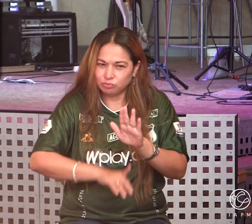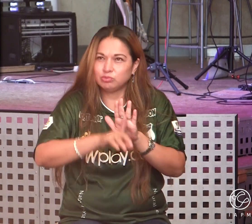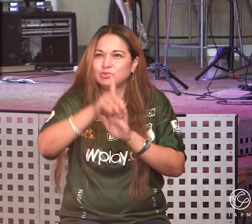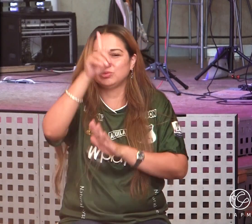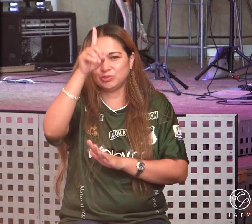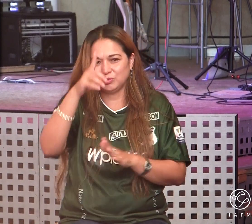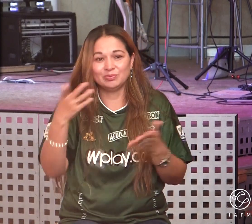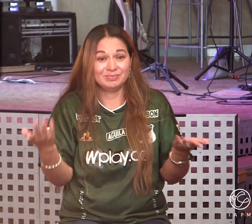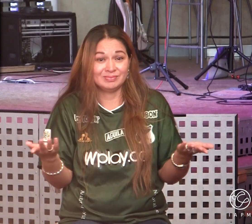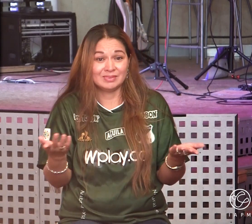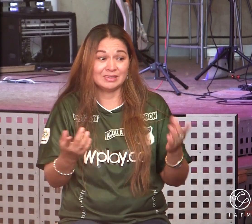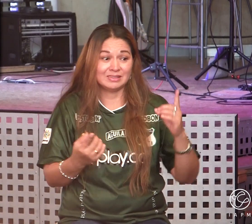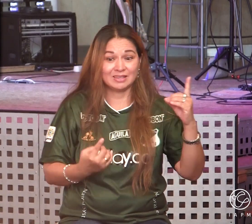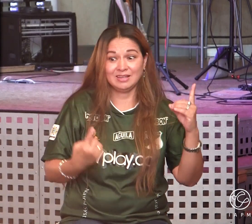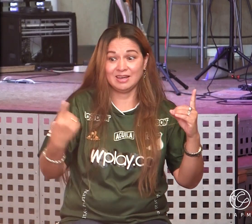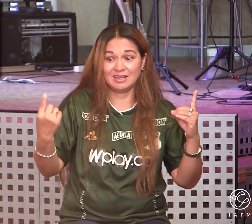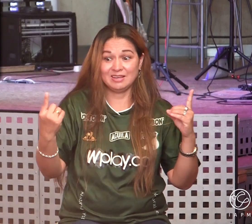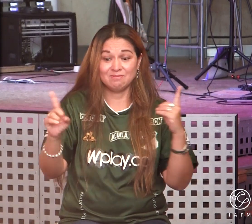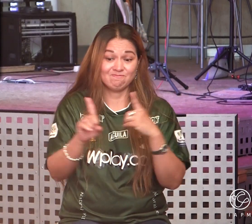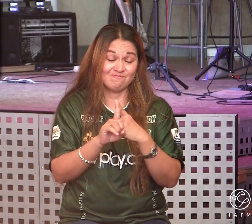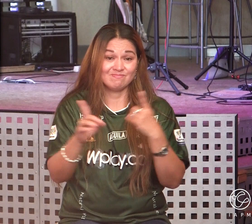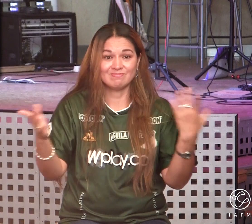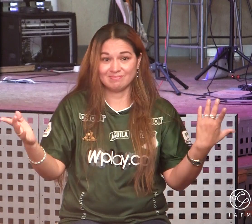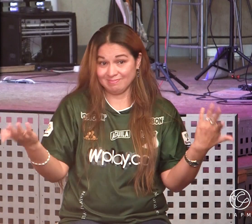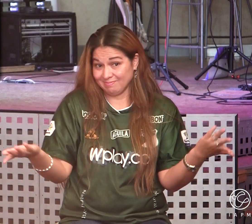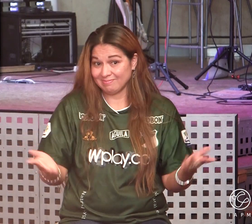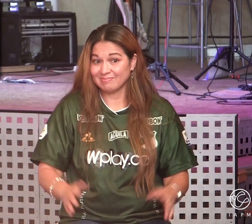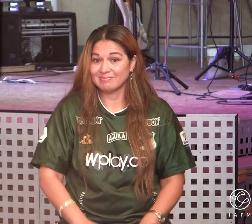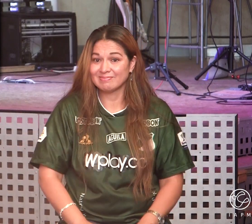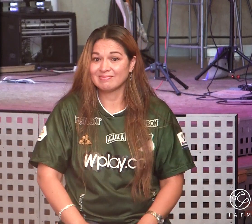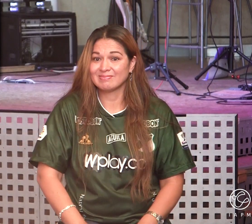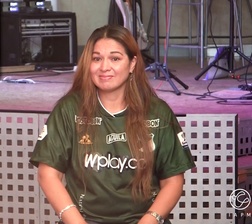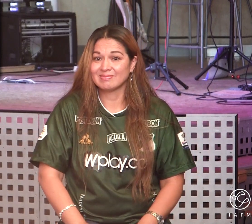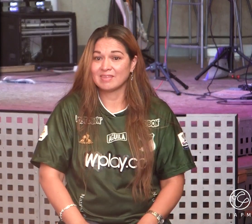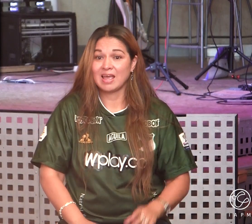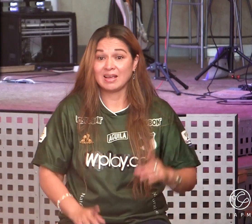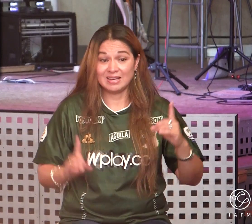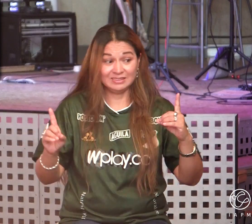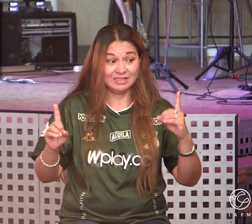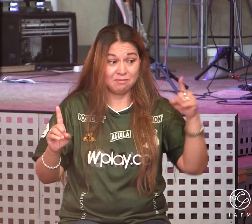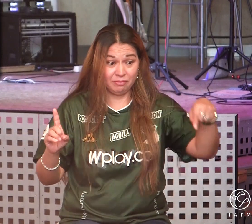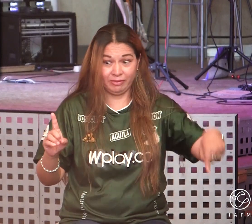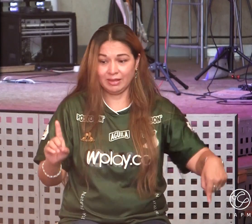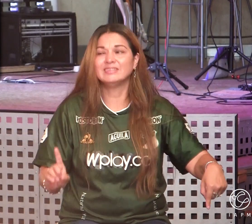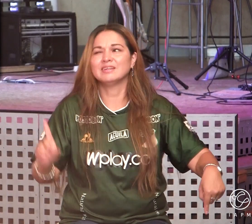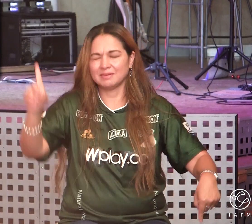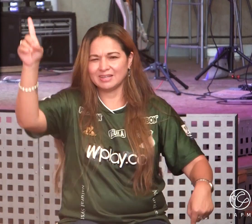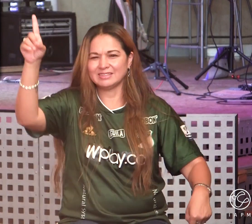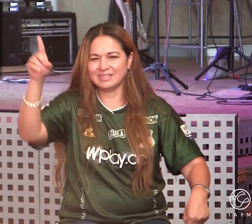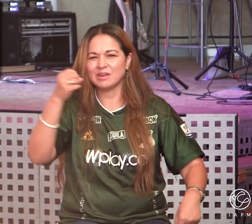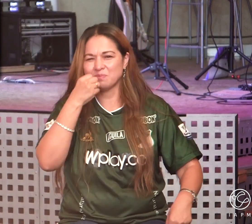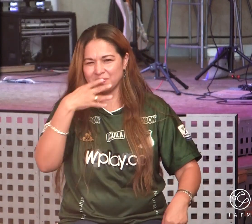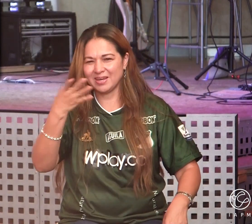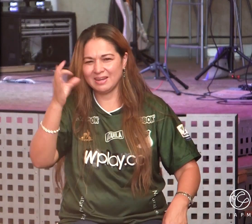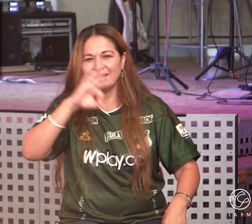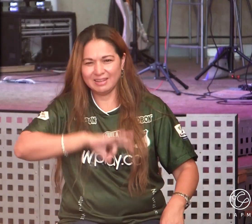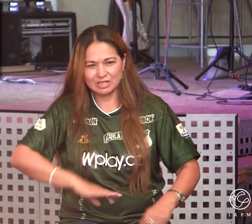y le pones bien cuidado, corriendo el riesgo de que te diga que estás loco, tú no escucharás al árbol haciendo...